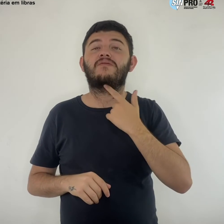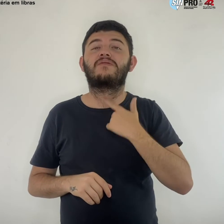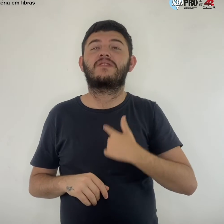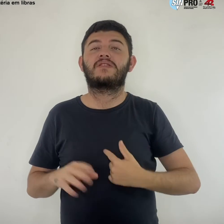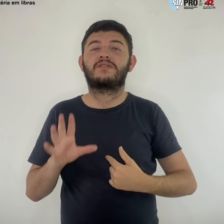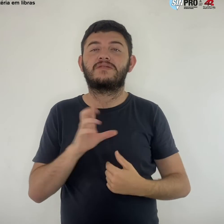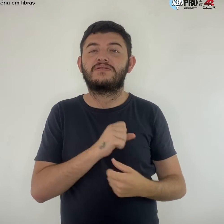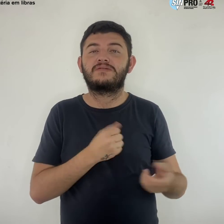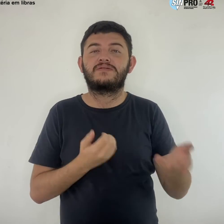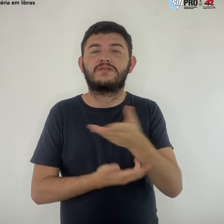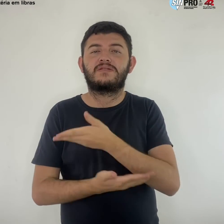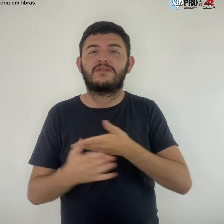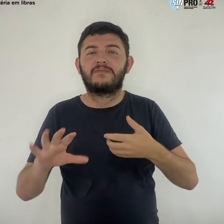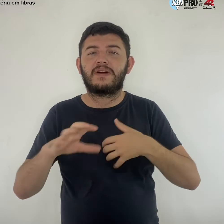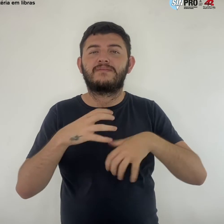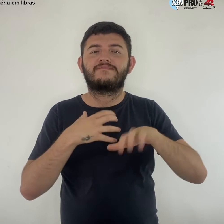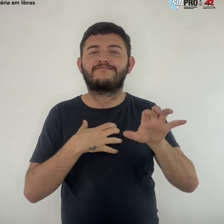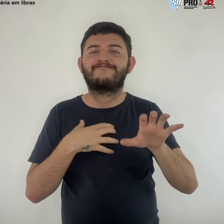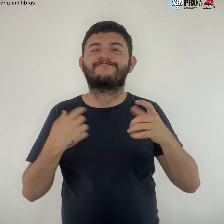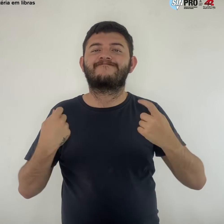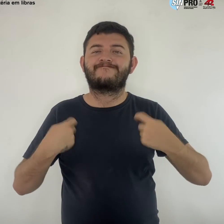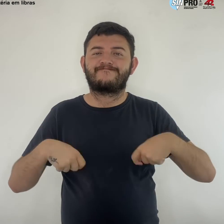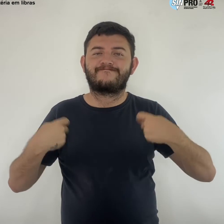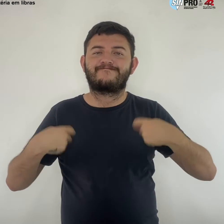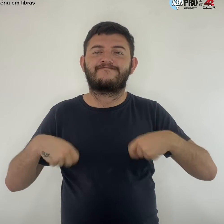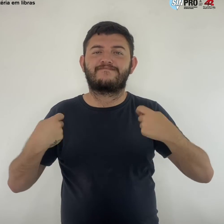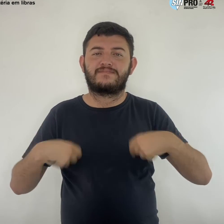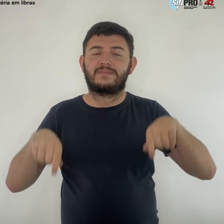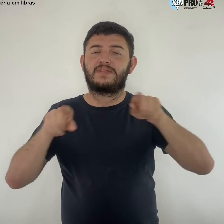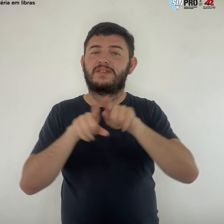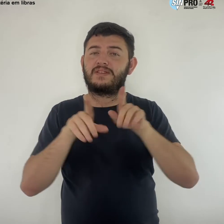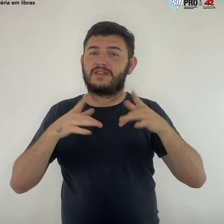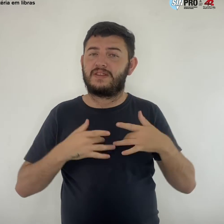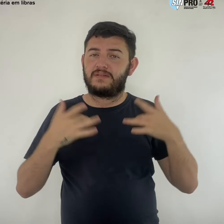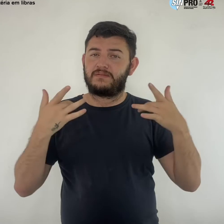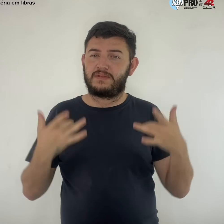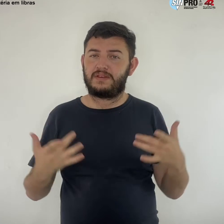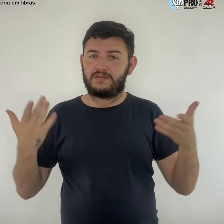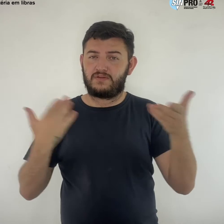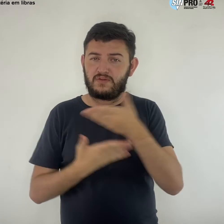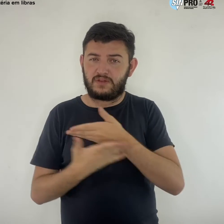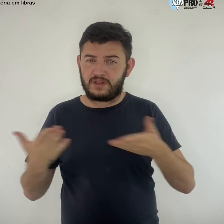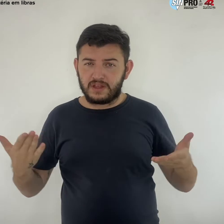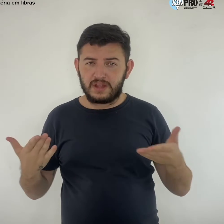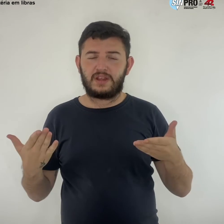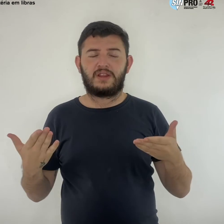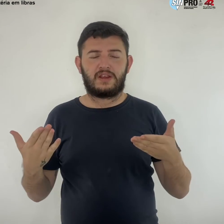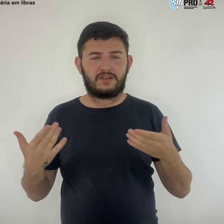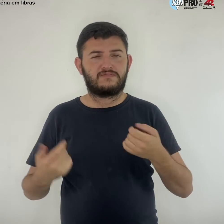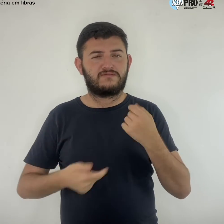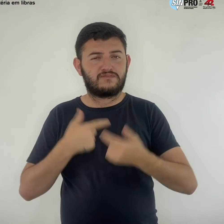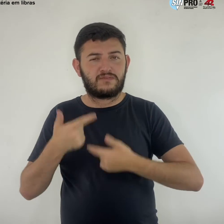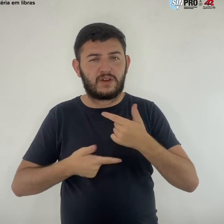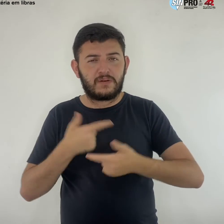fome de amor, fome de empatia, fome de solidariedade, fome de emprego,